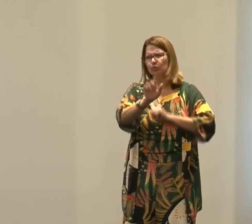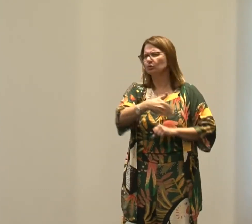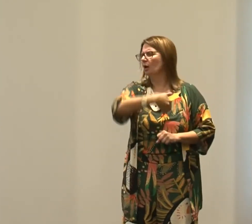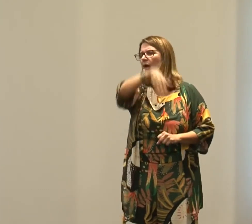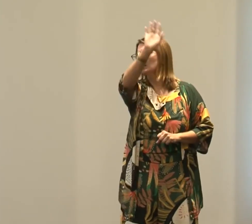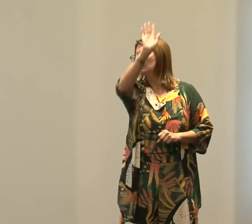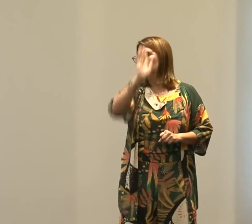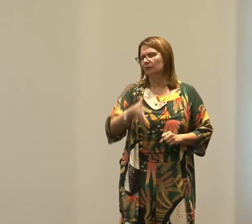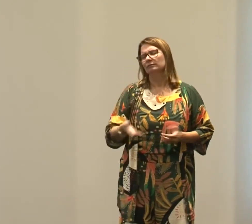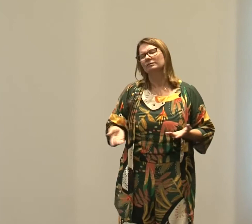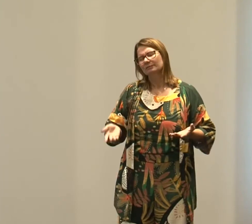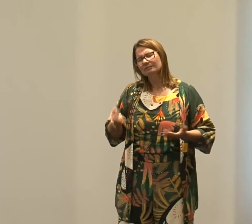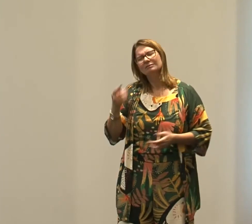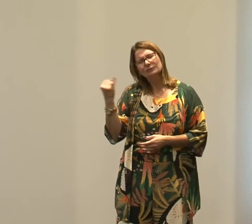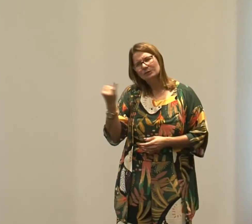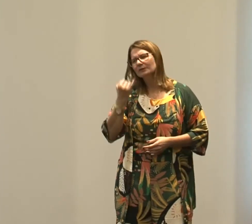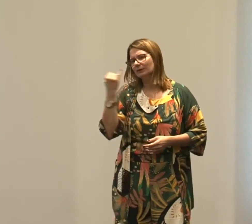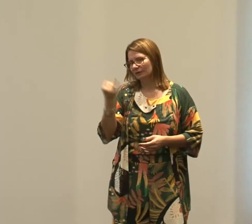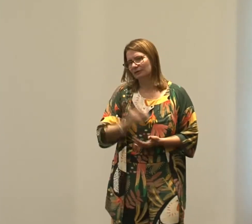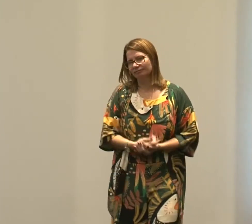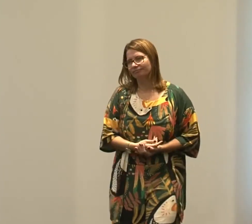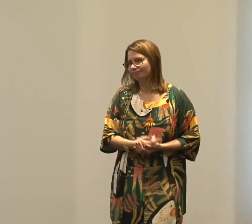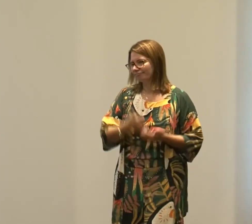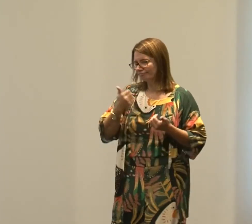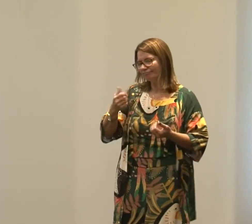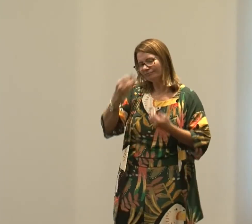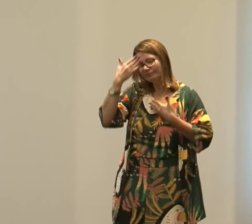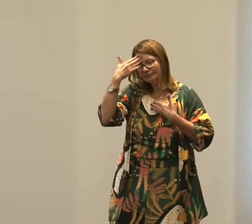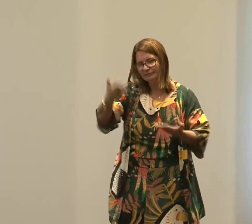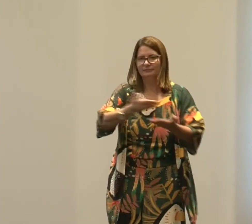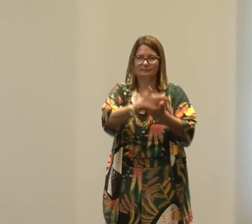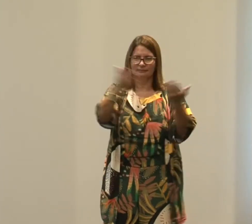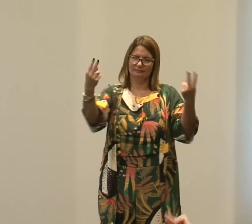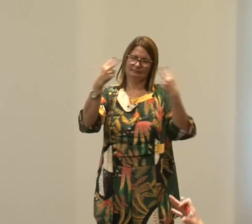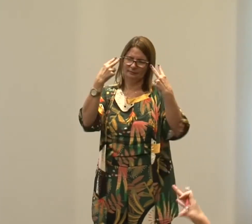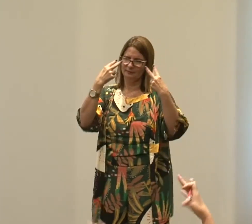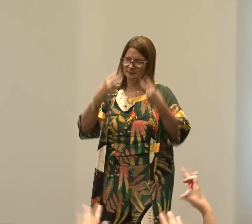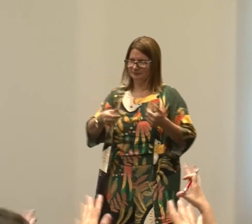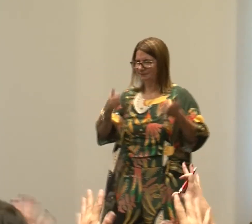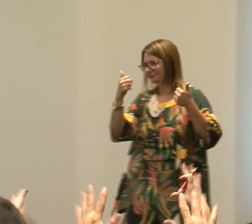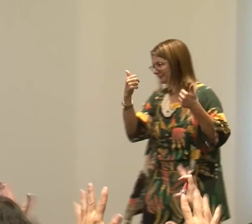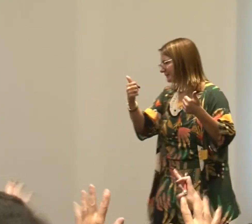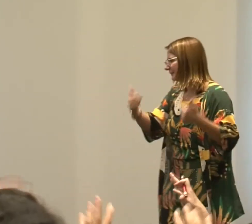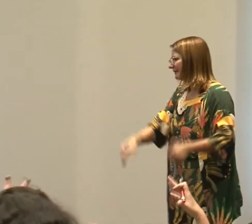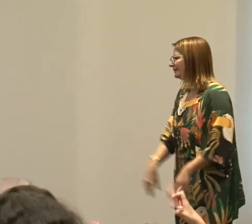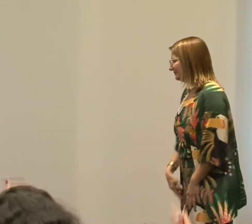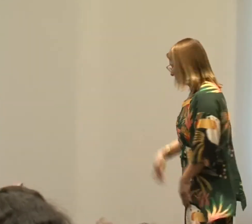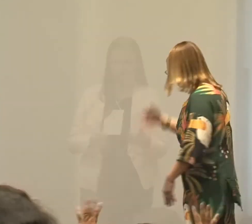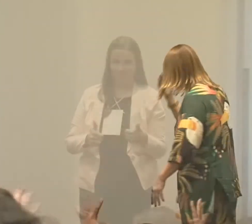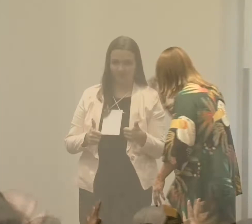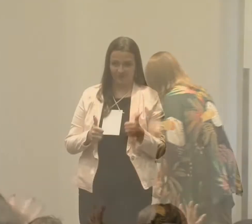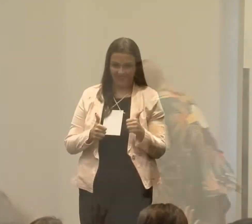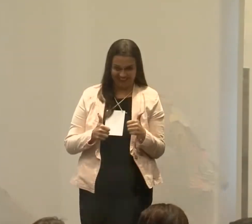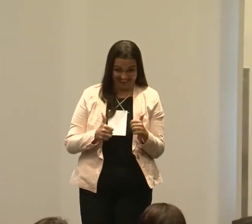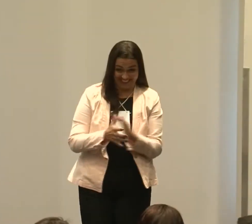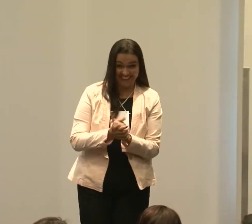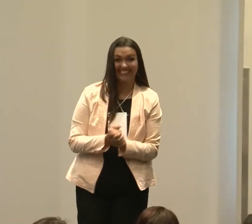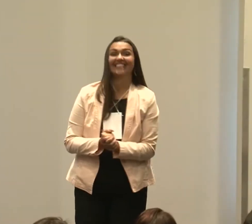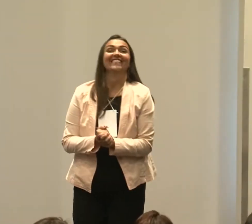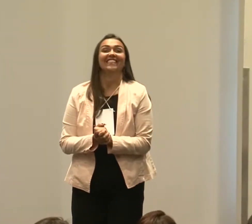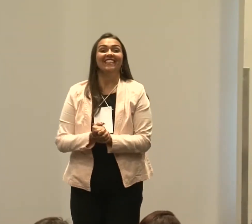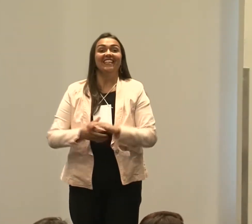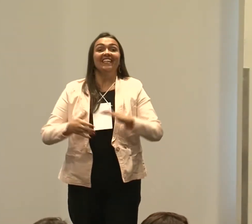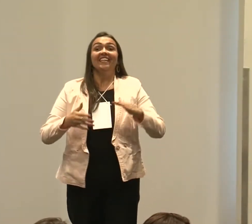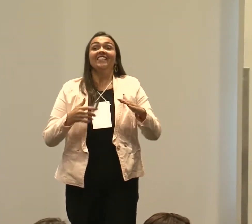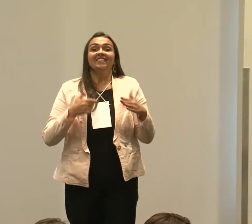câncer. Então, hoje já se formou, a gente já não tem mais contato, mas isso é muito importante. Ok? Muito obrigado por assistirem.